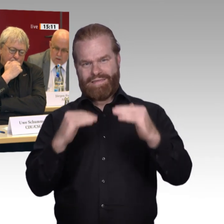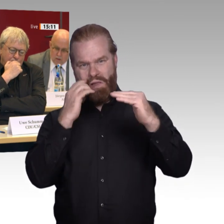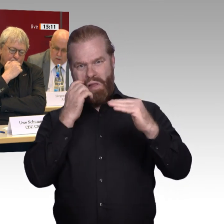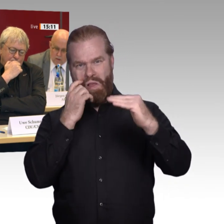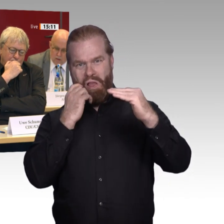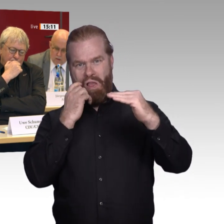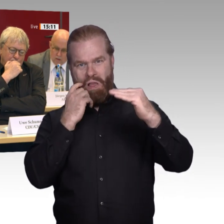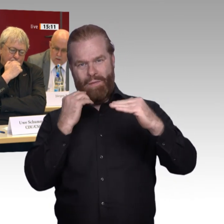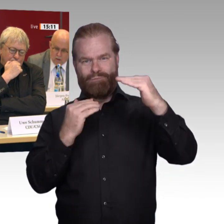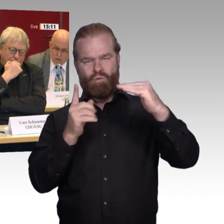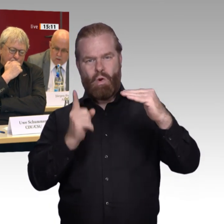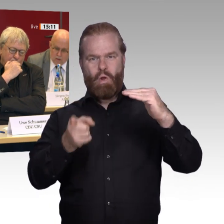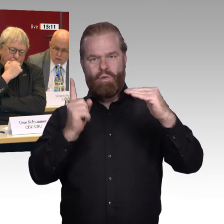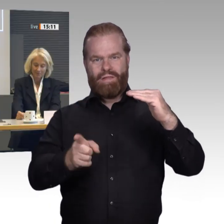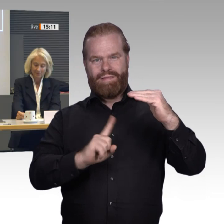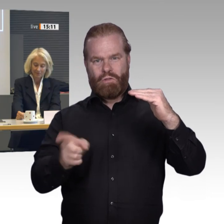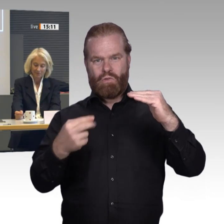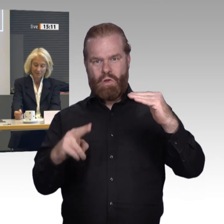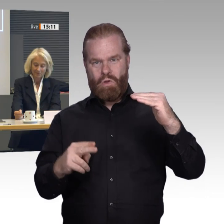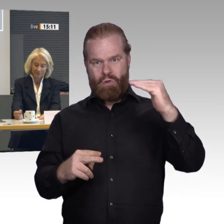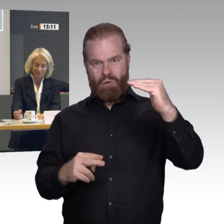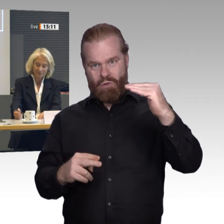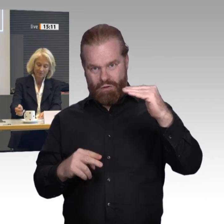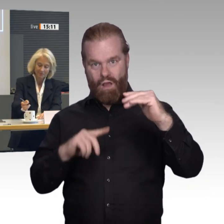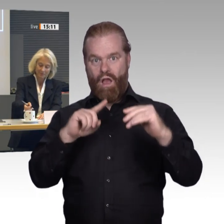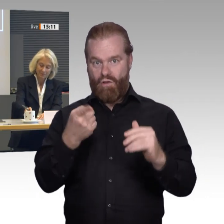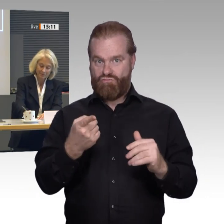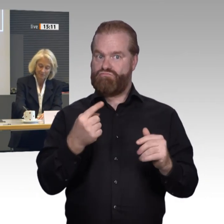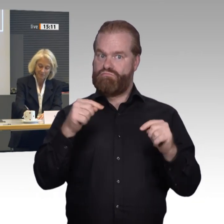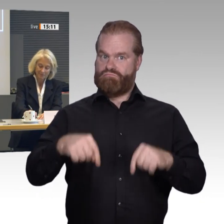oder ist sie zu hoch angesetzt? Frau Scheidt, bitte.